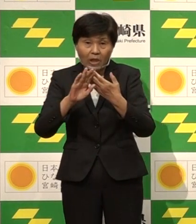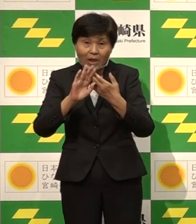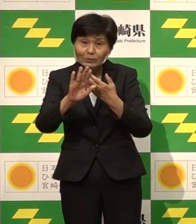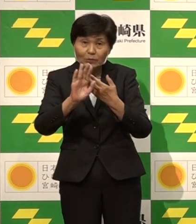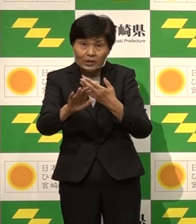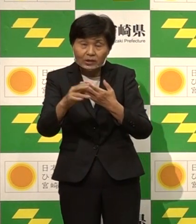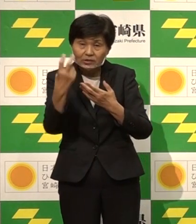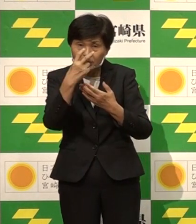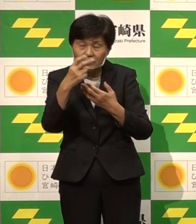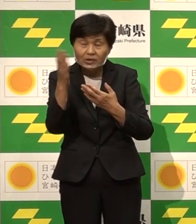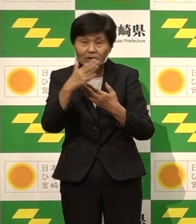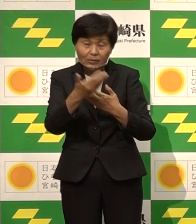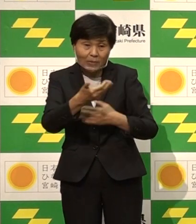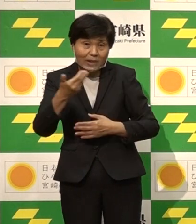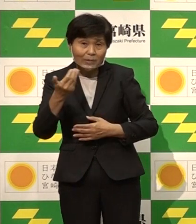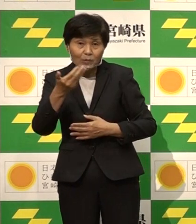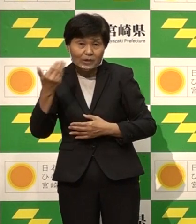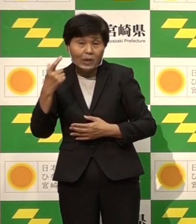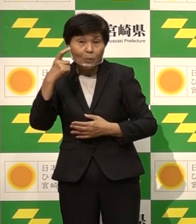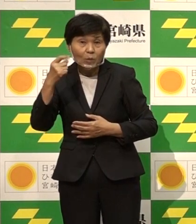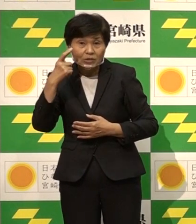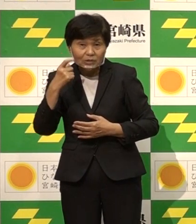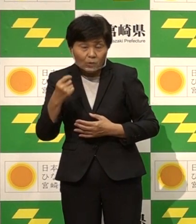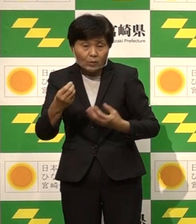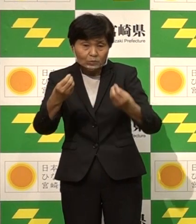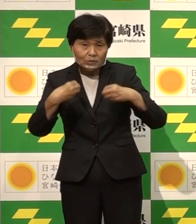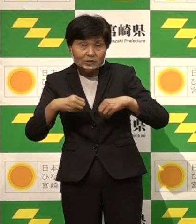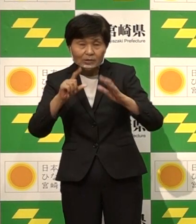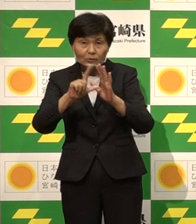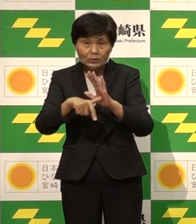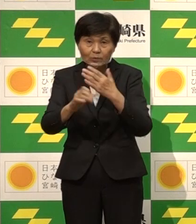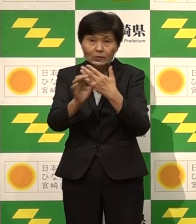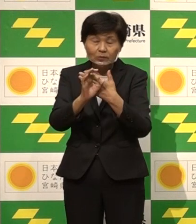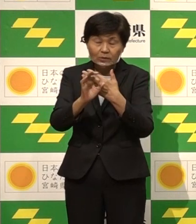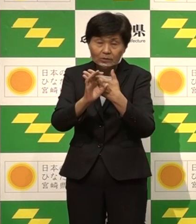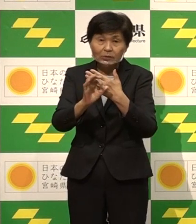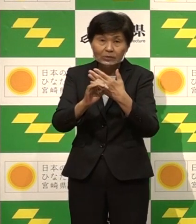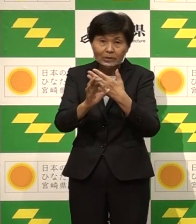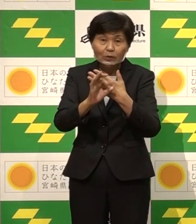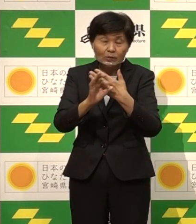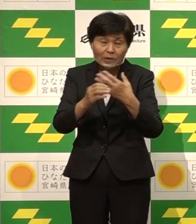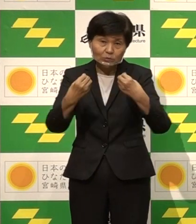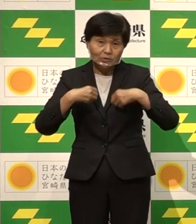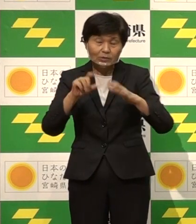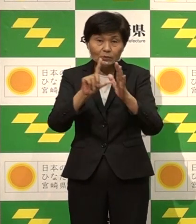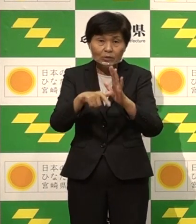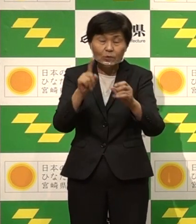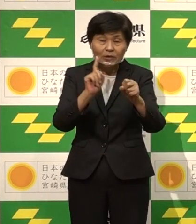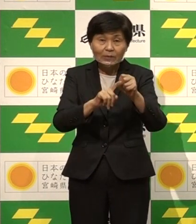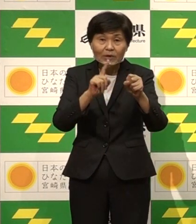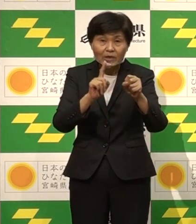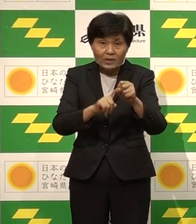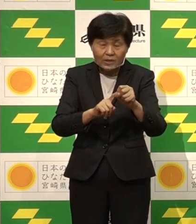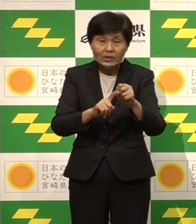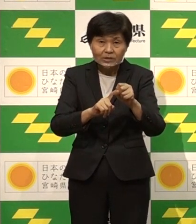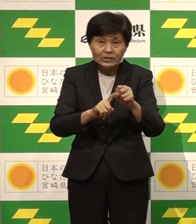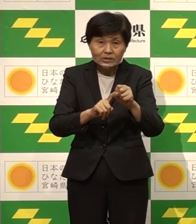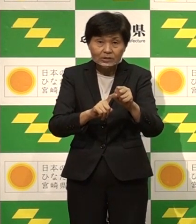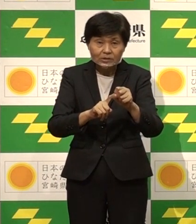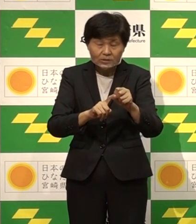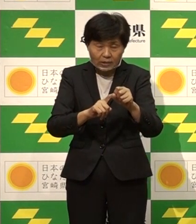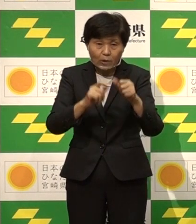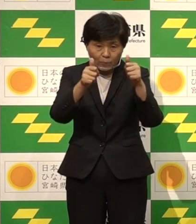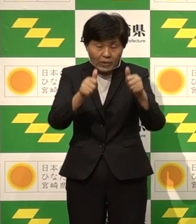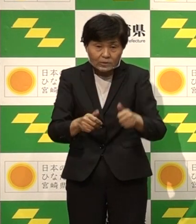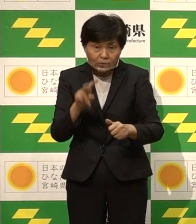め、万が一のことが起こったときというような情報についてもぜひ、ご検討、積極